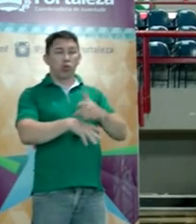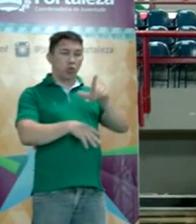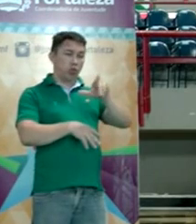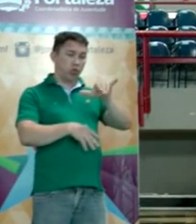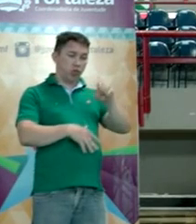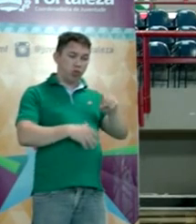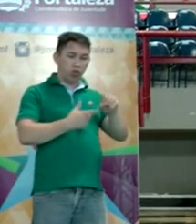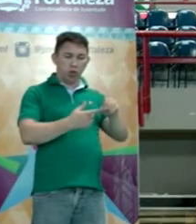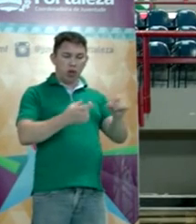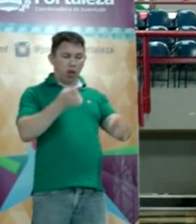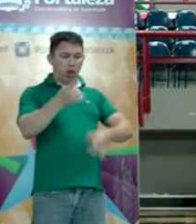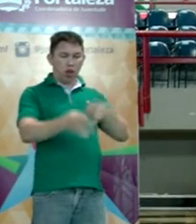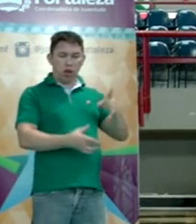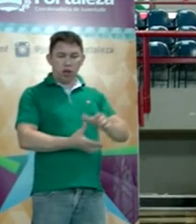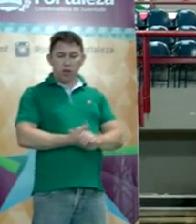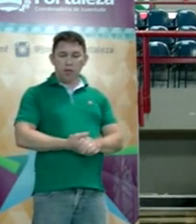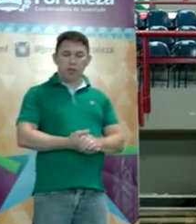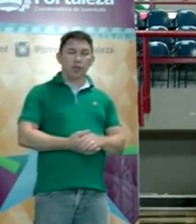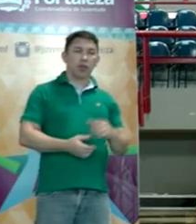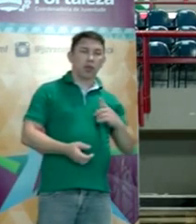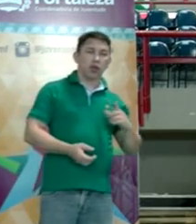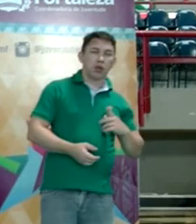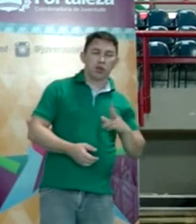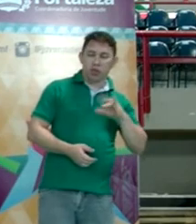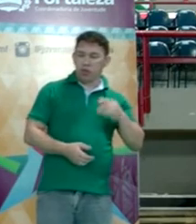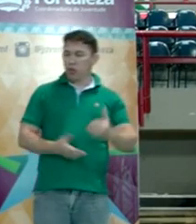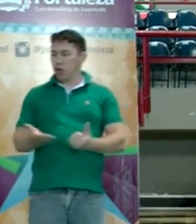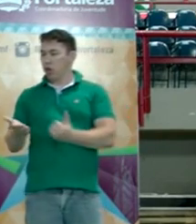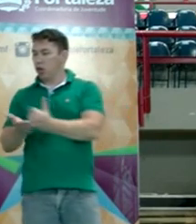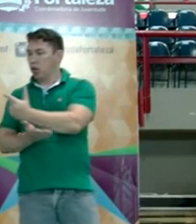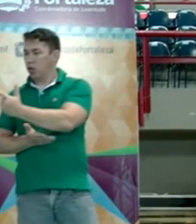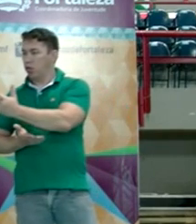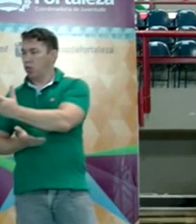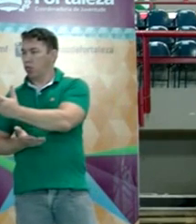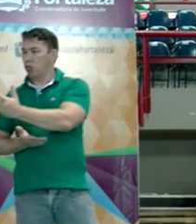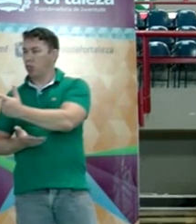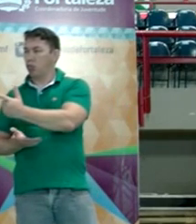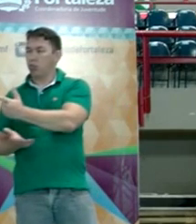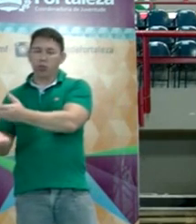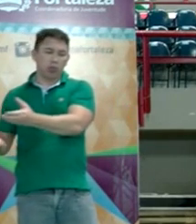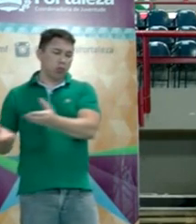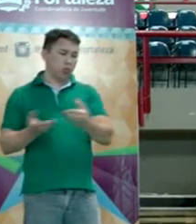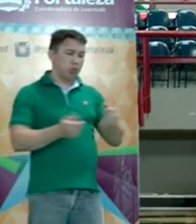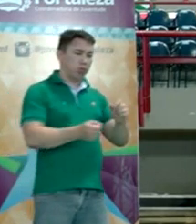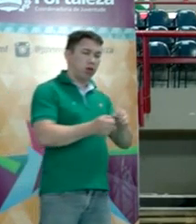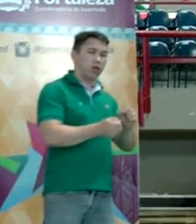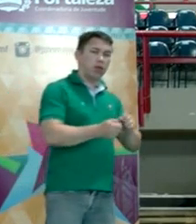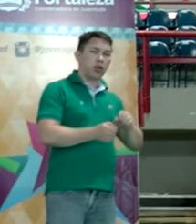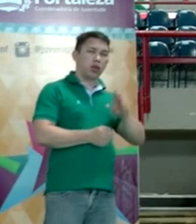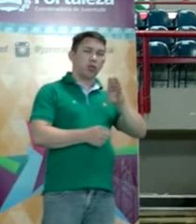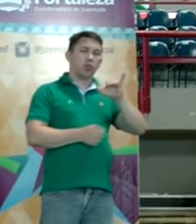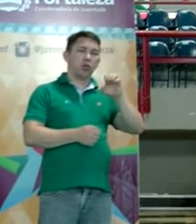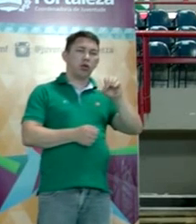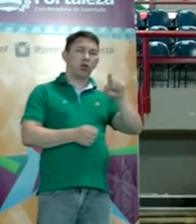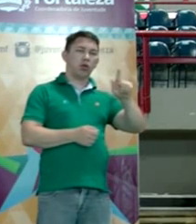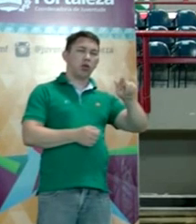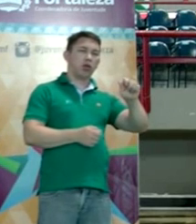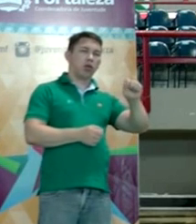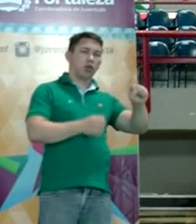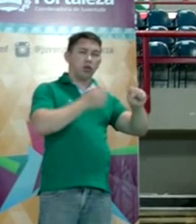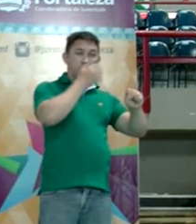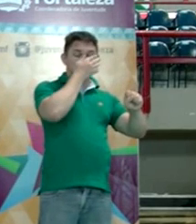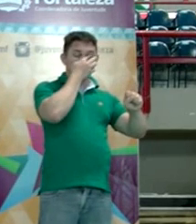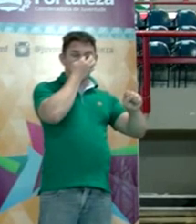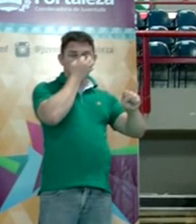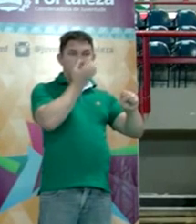do seu lixo sem aproveitar, eles vão lá, uma cidade vai e compra o lixo para produzir biogás, certo? Então, quer dizer,